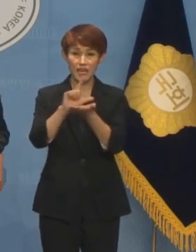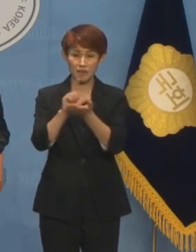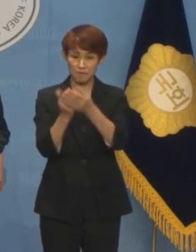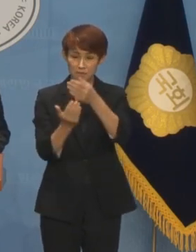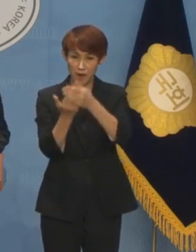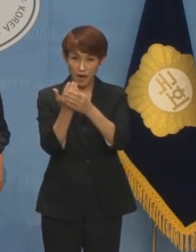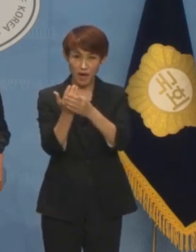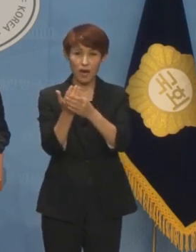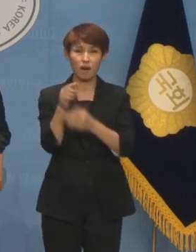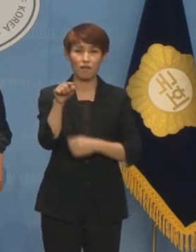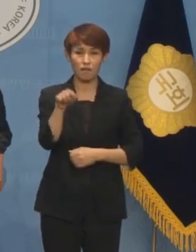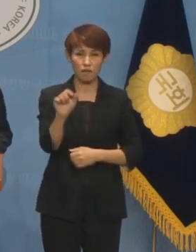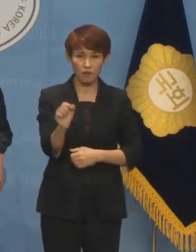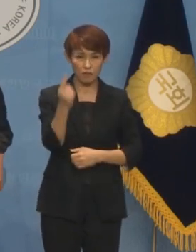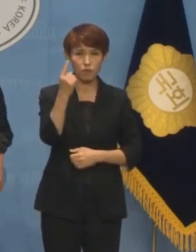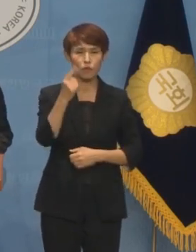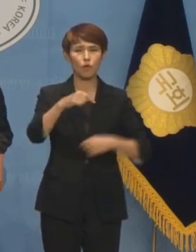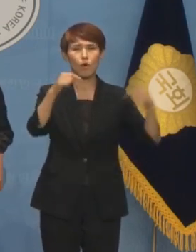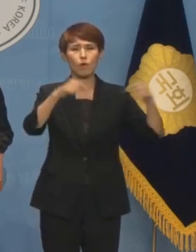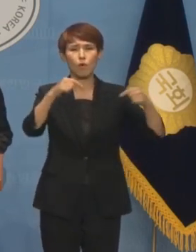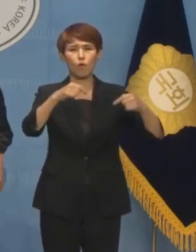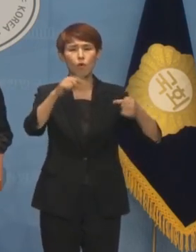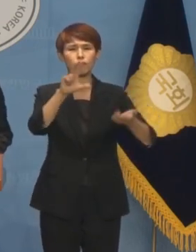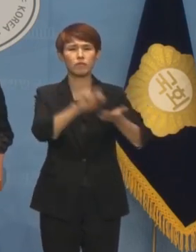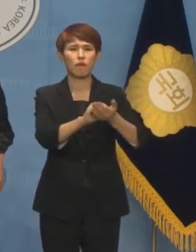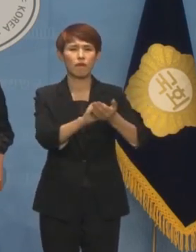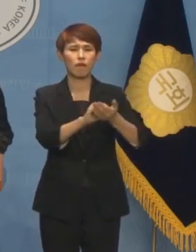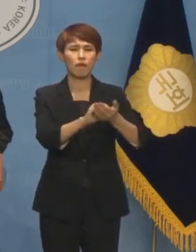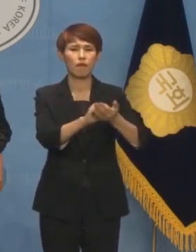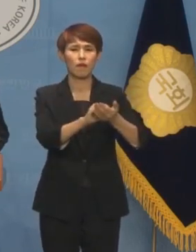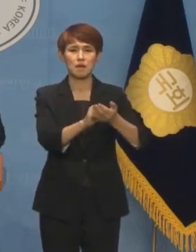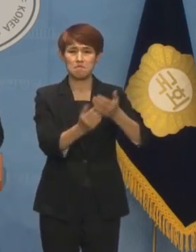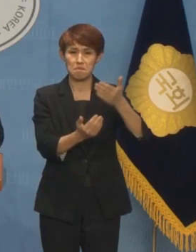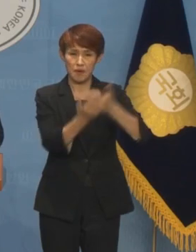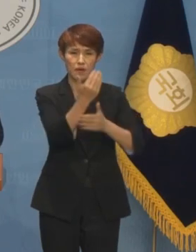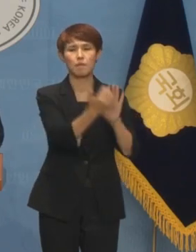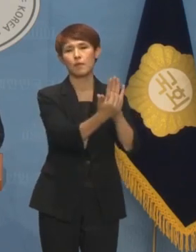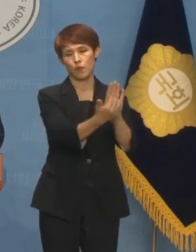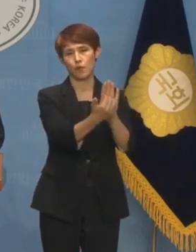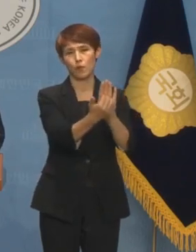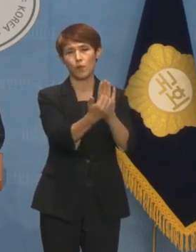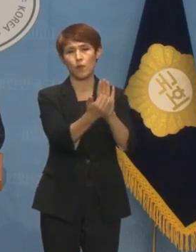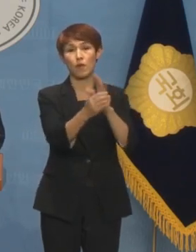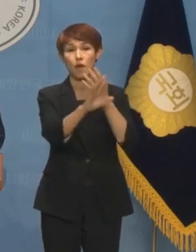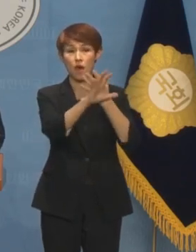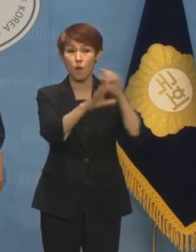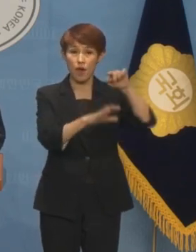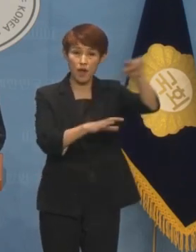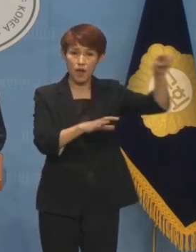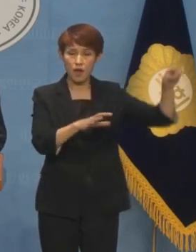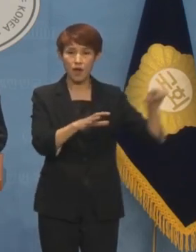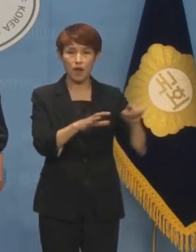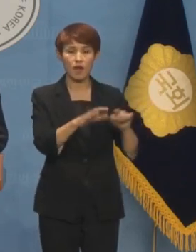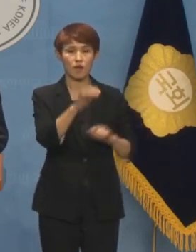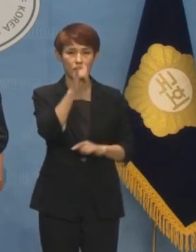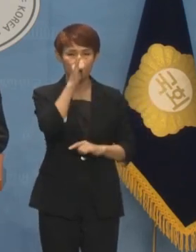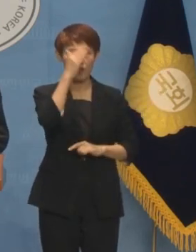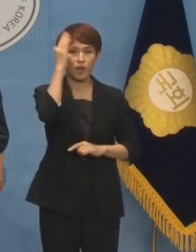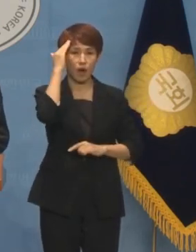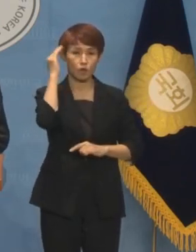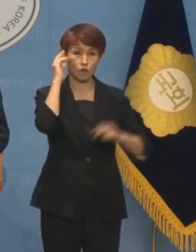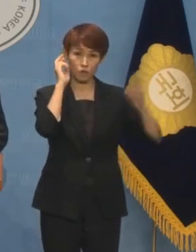사태가 불필요한 외교 분쟁으로 확전되는 것을 막고 해외에 성공적으로 진출한 우리